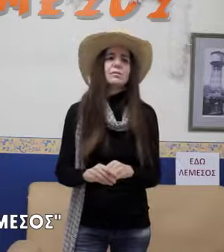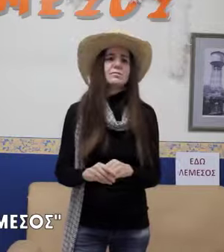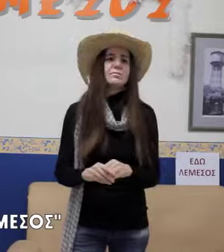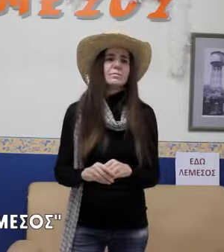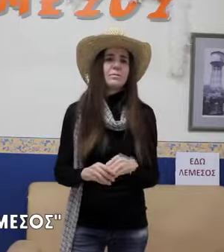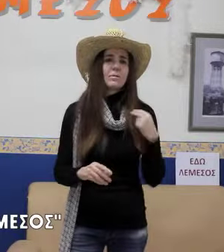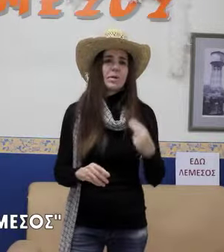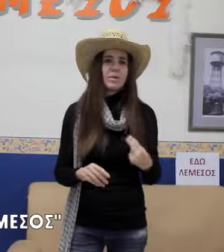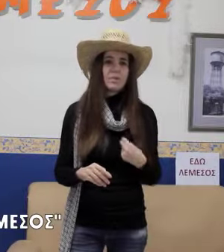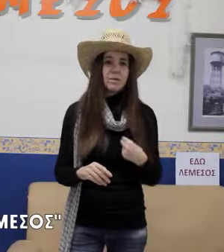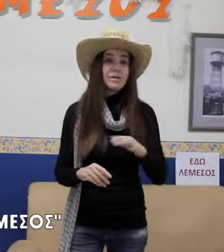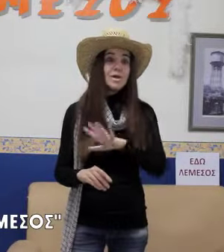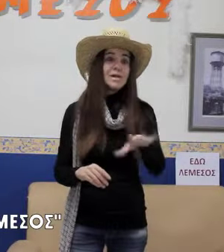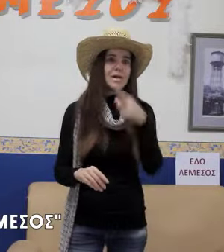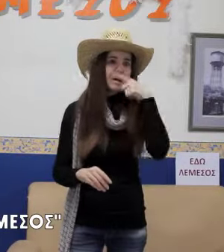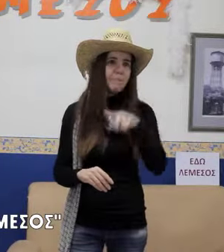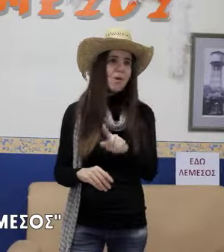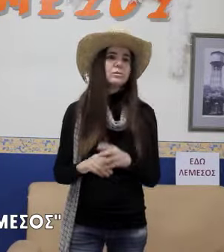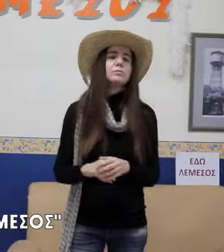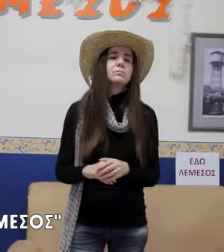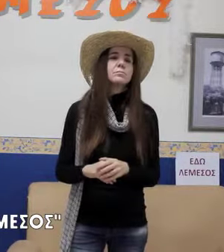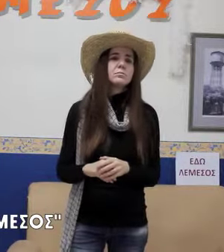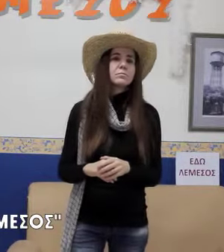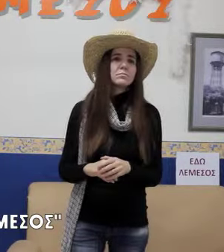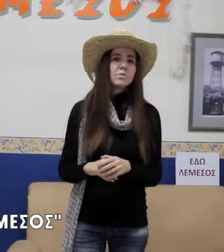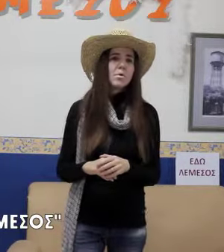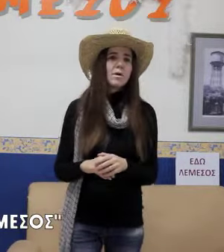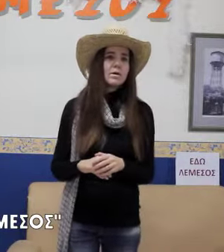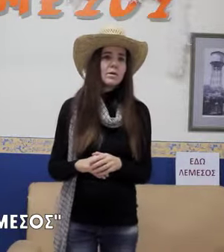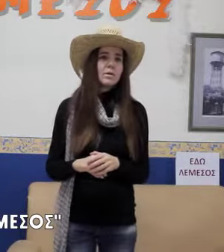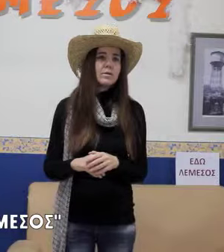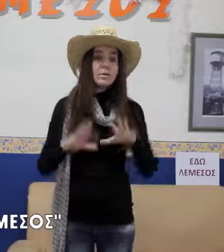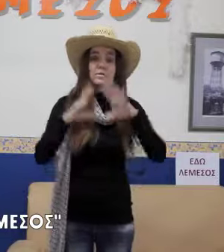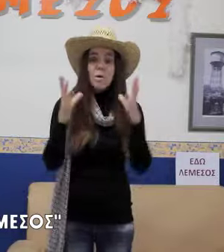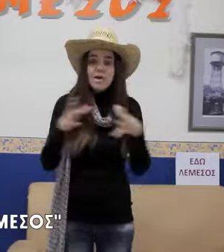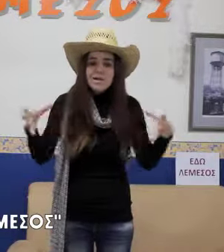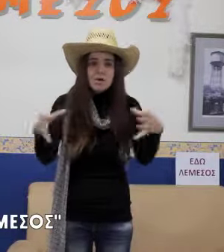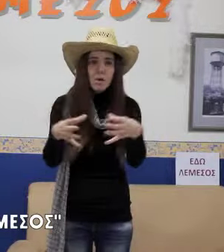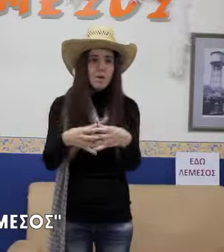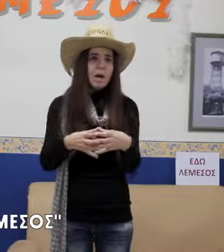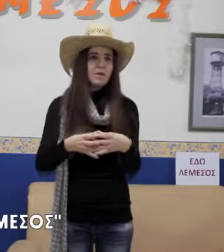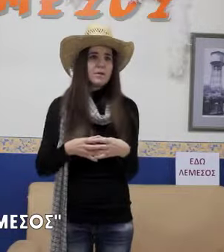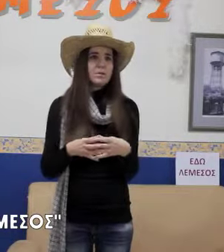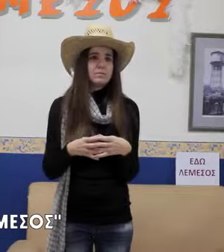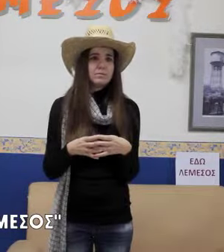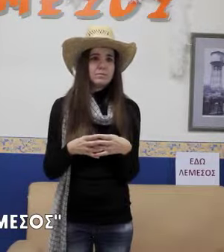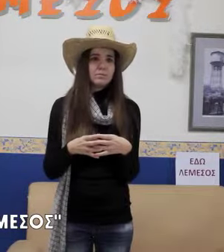Δημόσιος κήπος, νότια είσοδος. Όλες οι ομάδες, ζεύγοι και